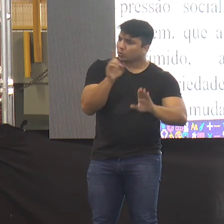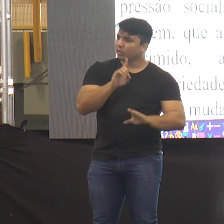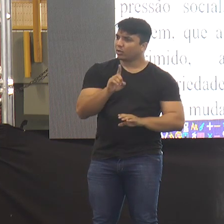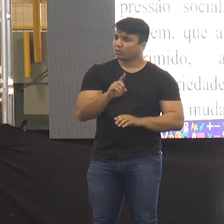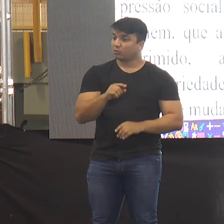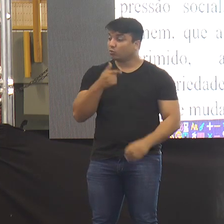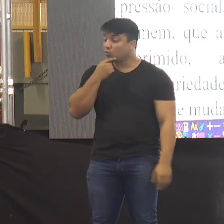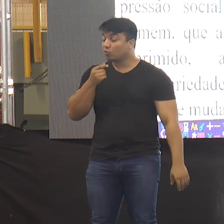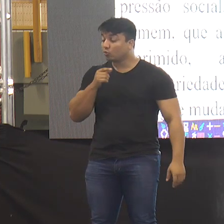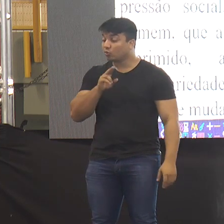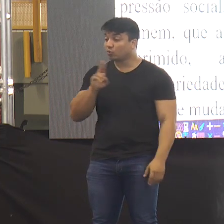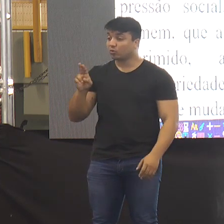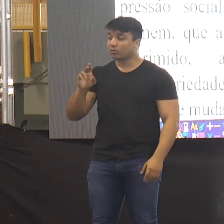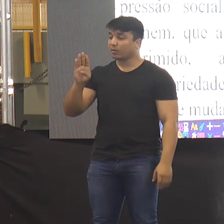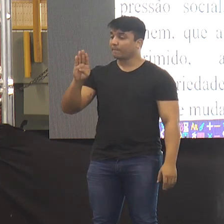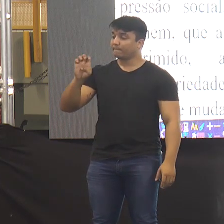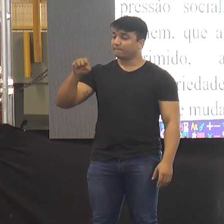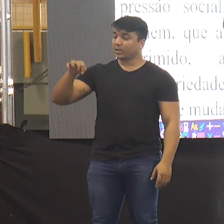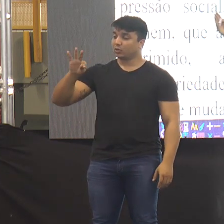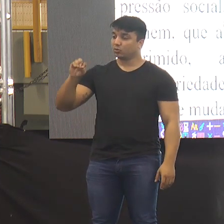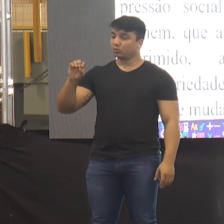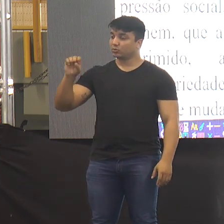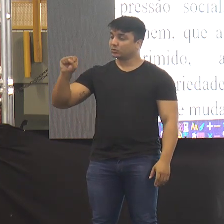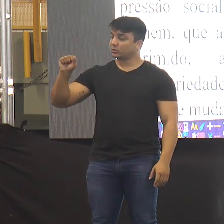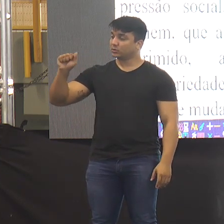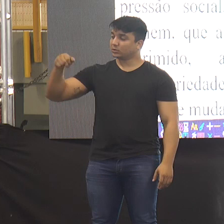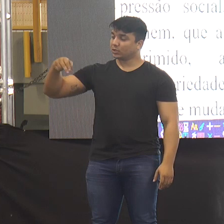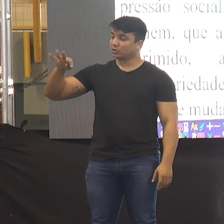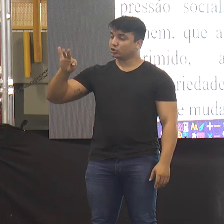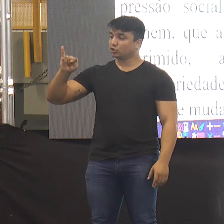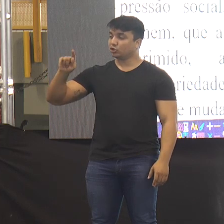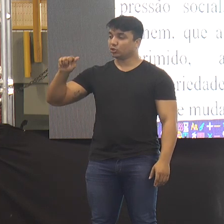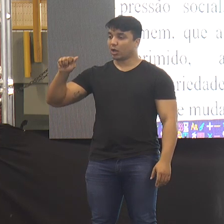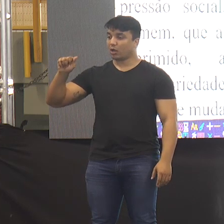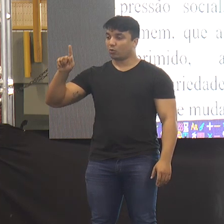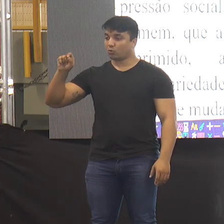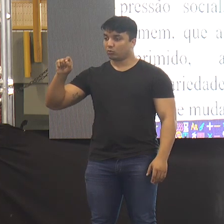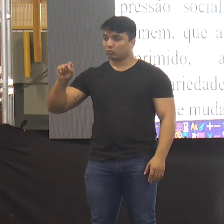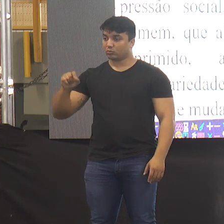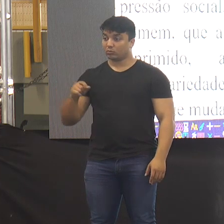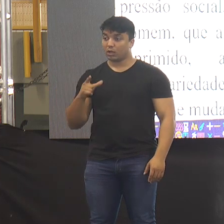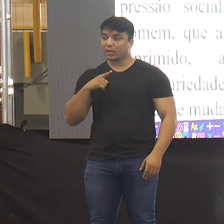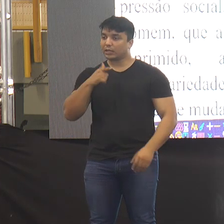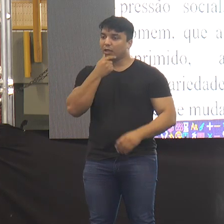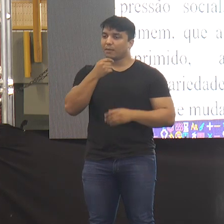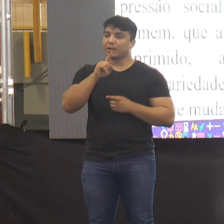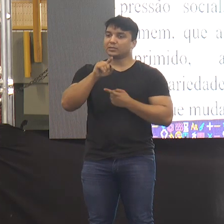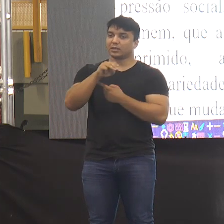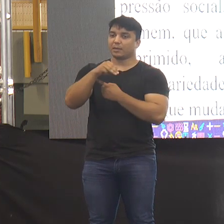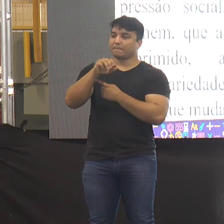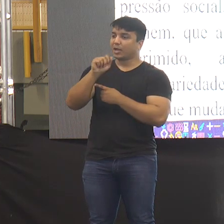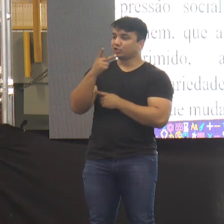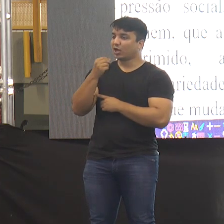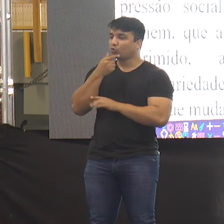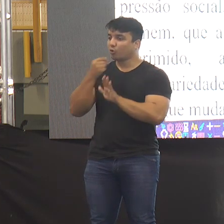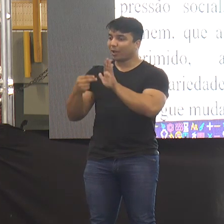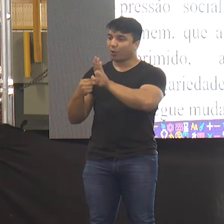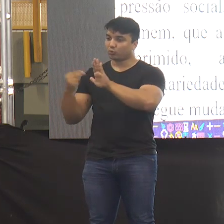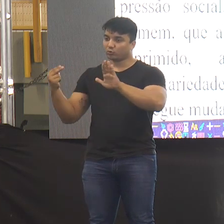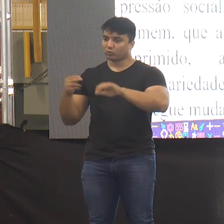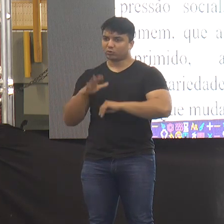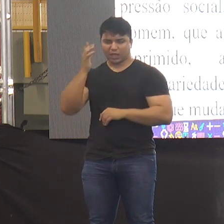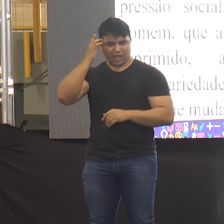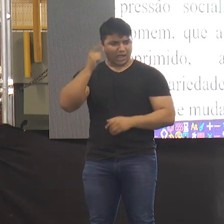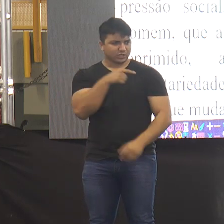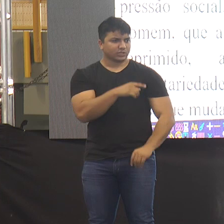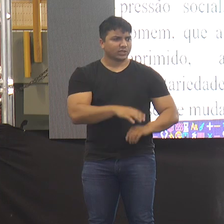do Bentinho? Bento Santiago. Machado de Assis não dá ponto sem nó não, velho. Tu acha que o